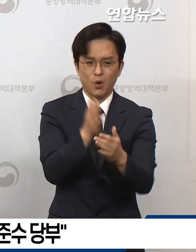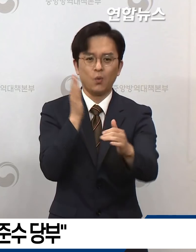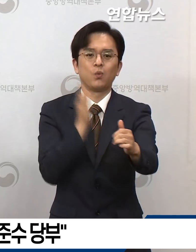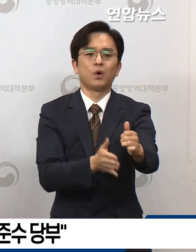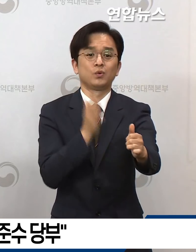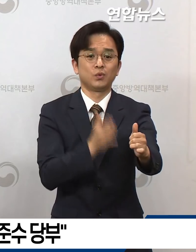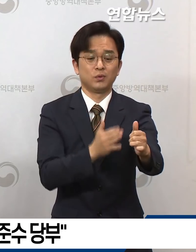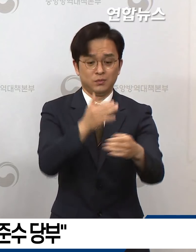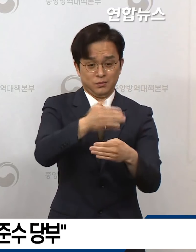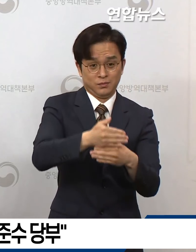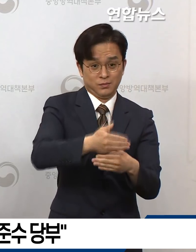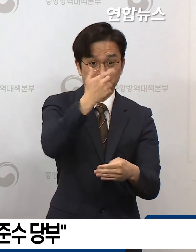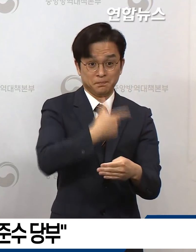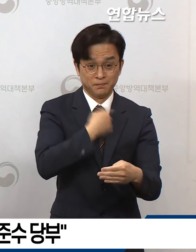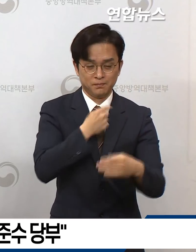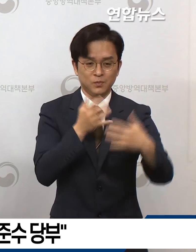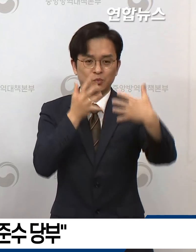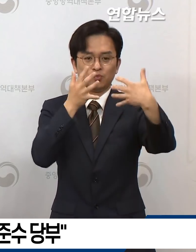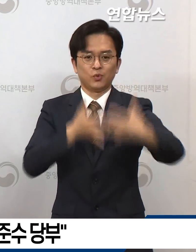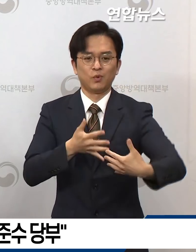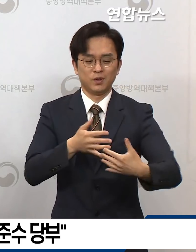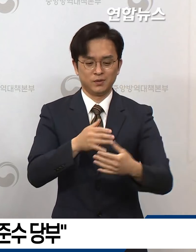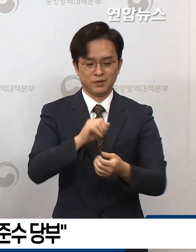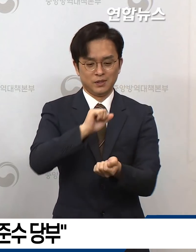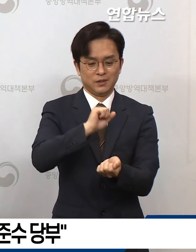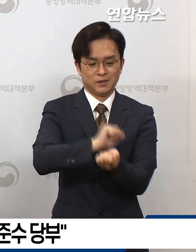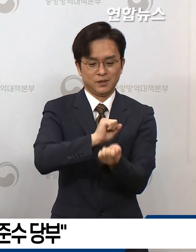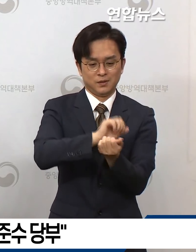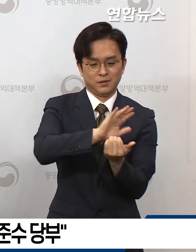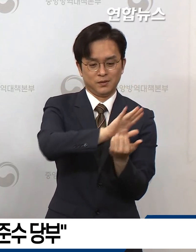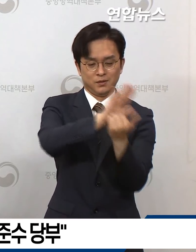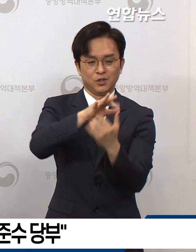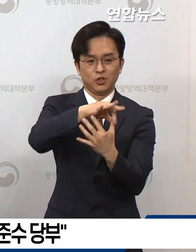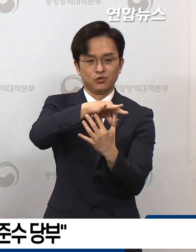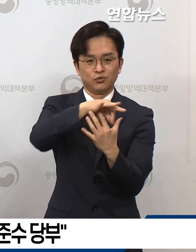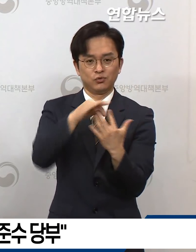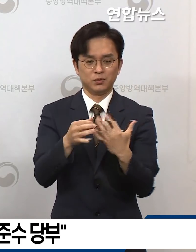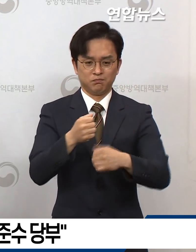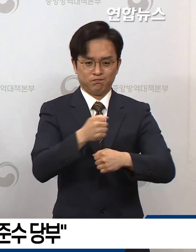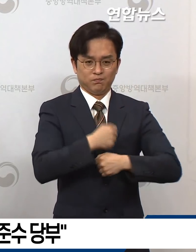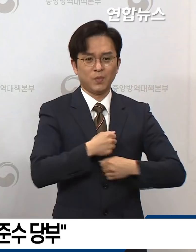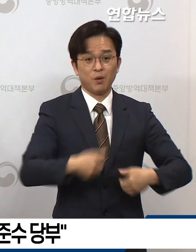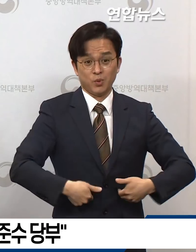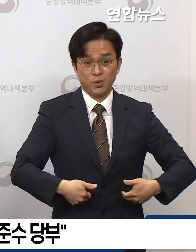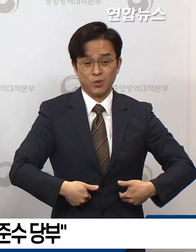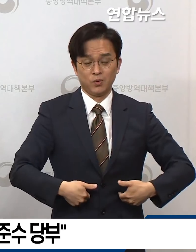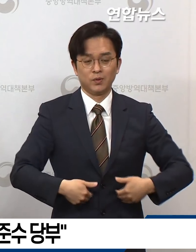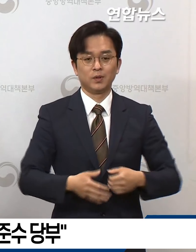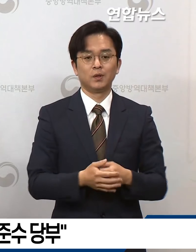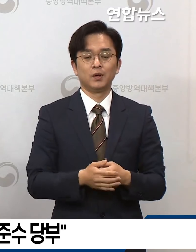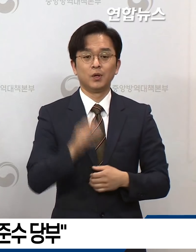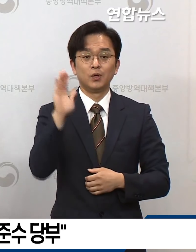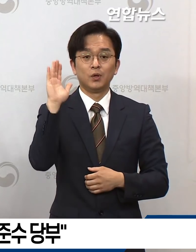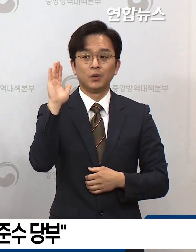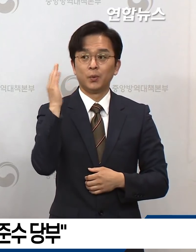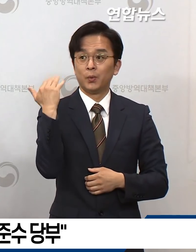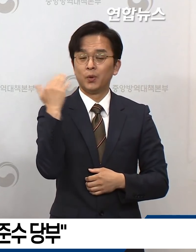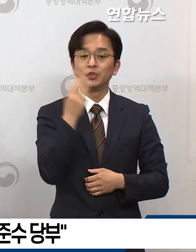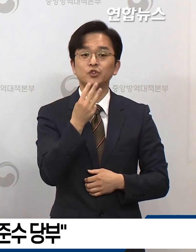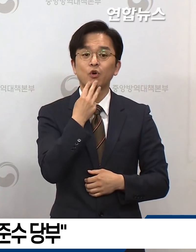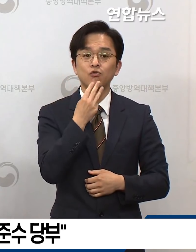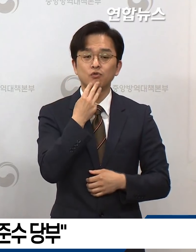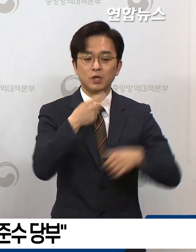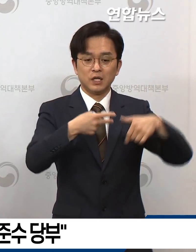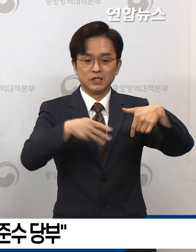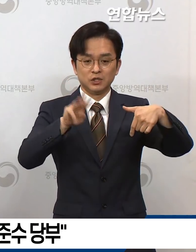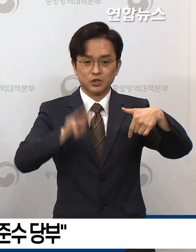불가피하게 운영을 할 경우에는 방역 수칙을 준수하여 주시고, 특히 최근에는 서울, 인천, 대구,